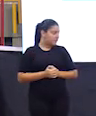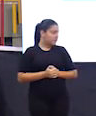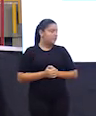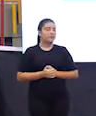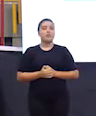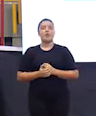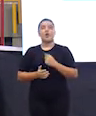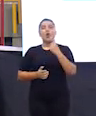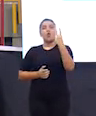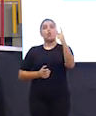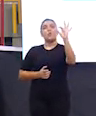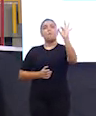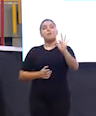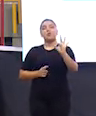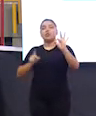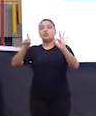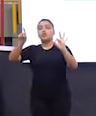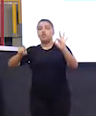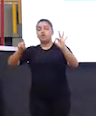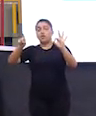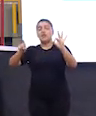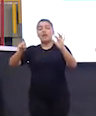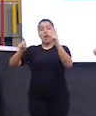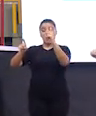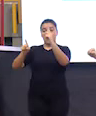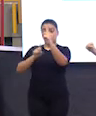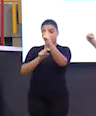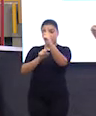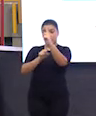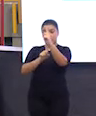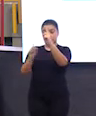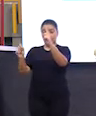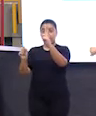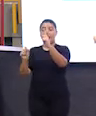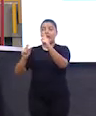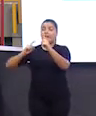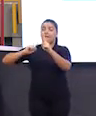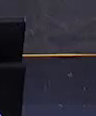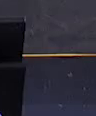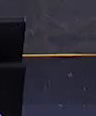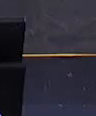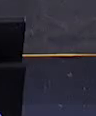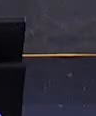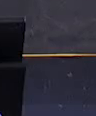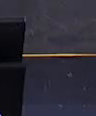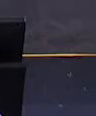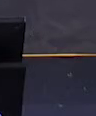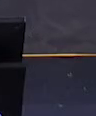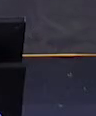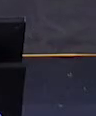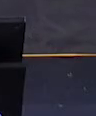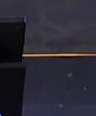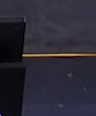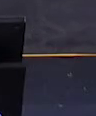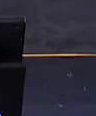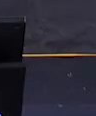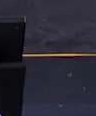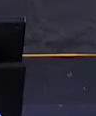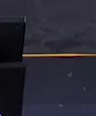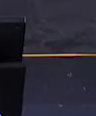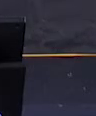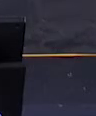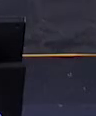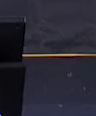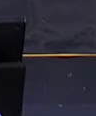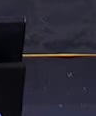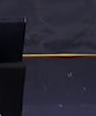1% de x é 1 sobre 100 vezes x. Ou seja, é